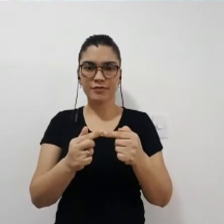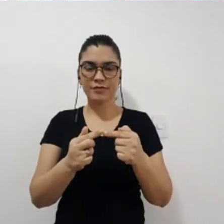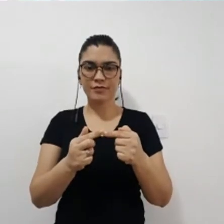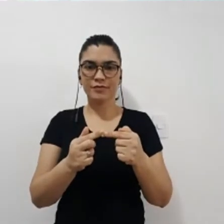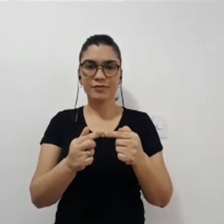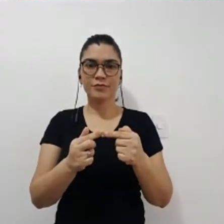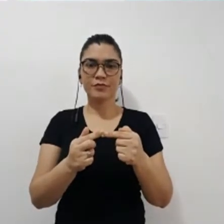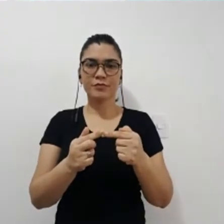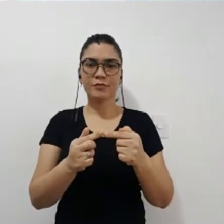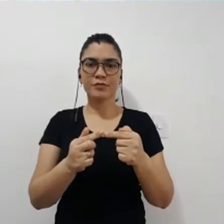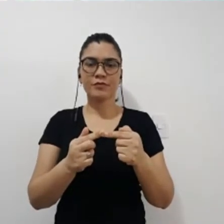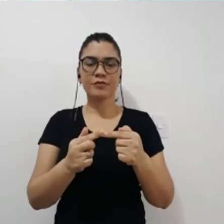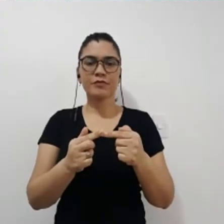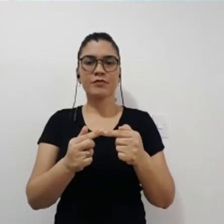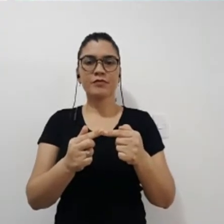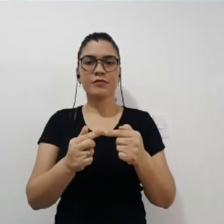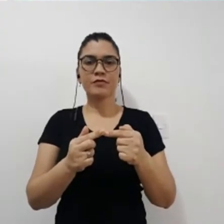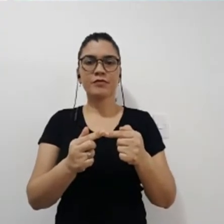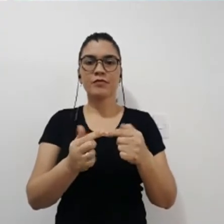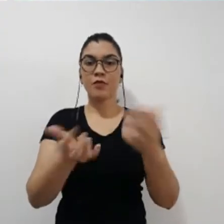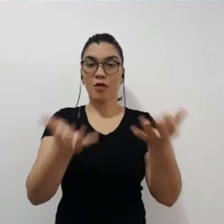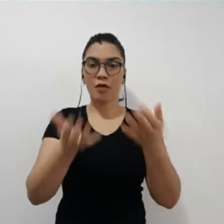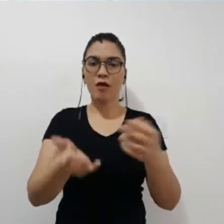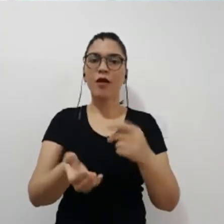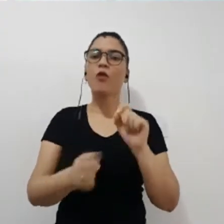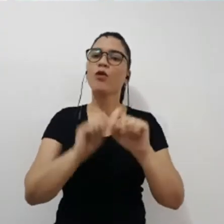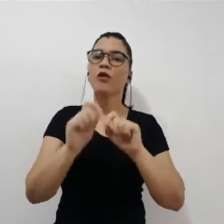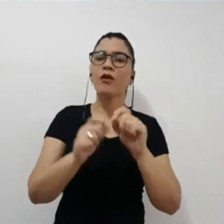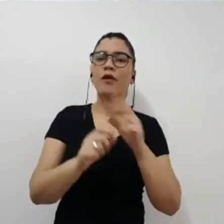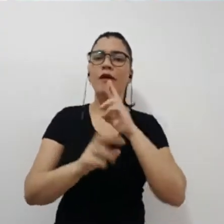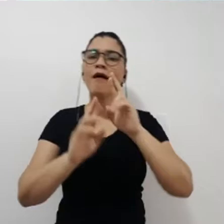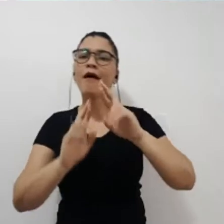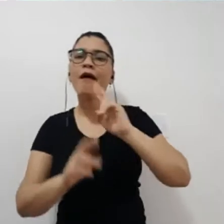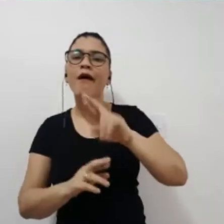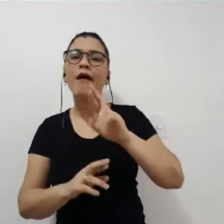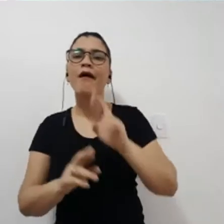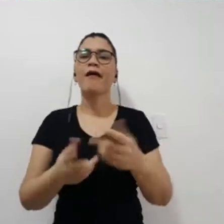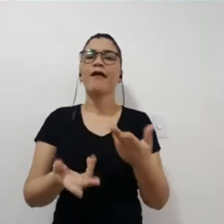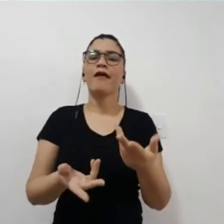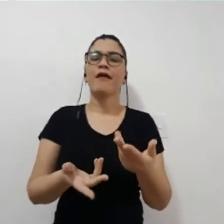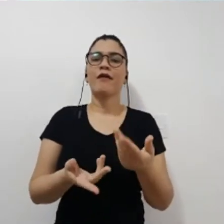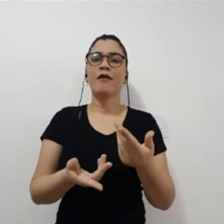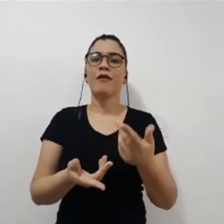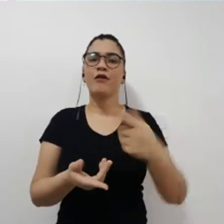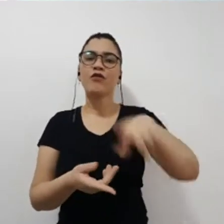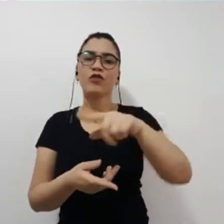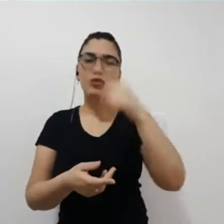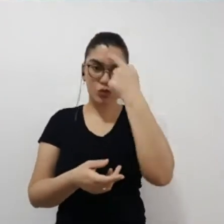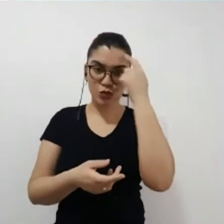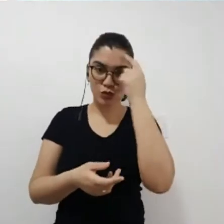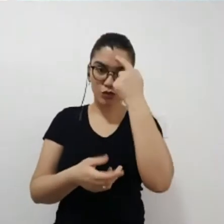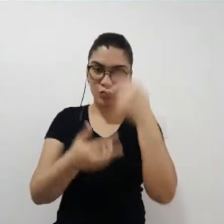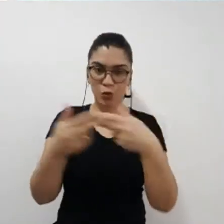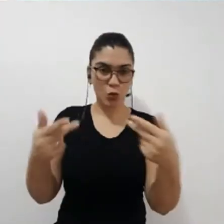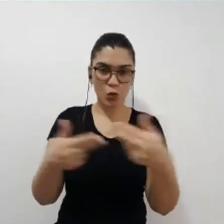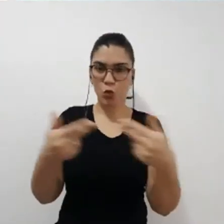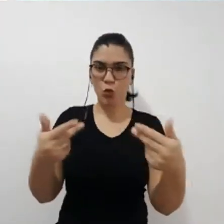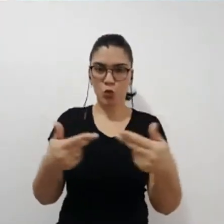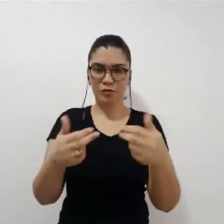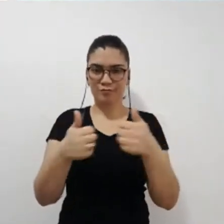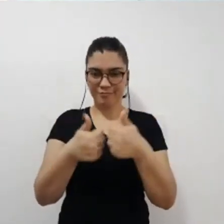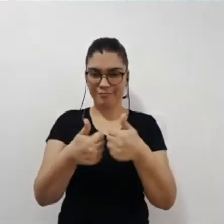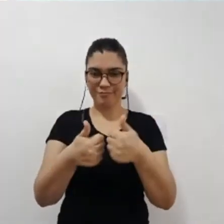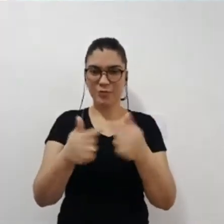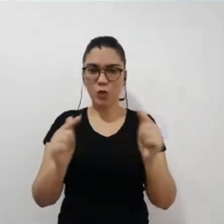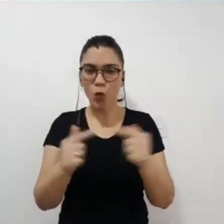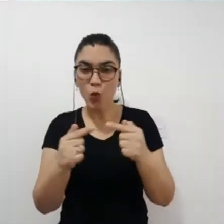responder ao coração, as dúvidas do coração de vocês, né, o que Deus tem falado ao coração de todo mundo que está aí nesse período